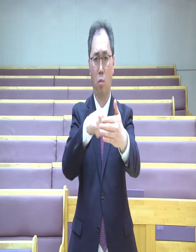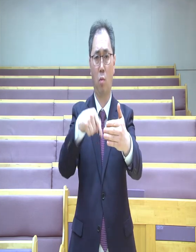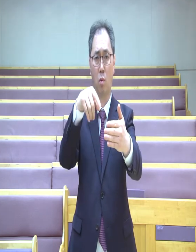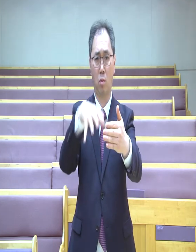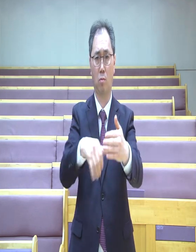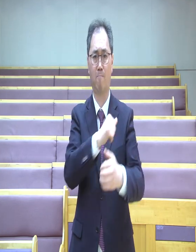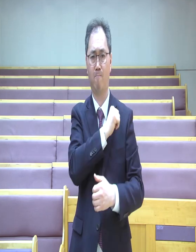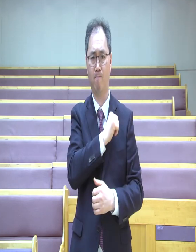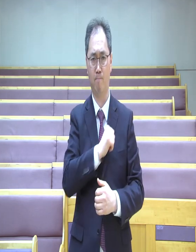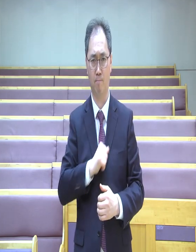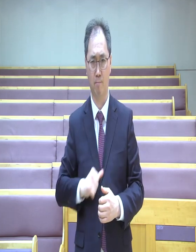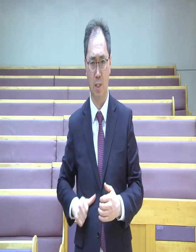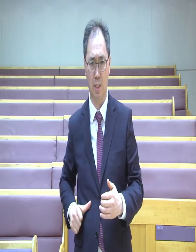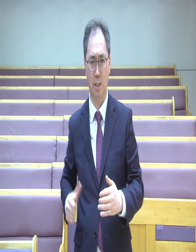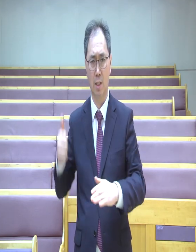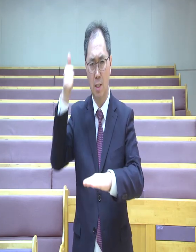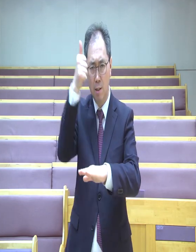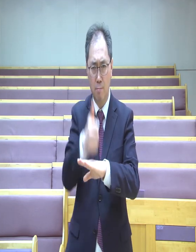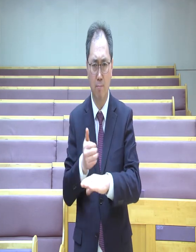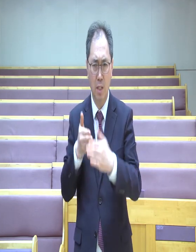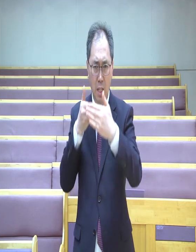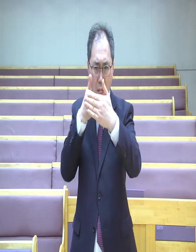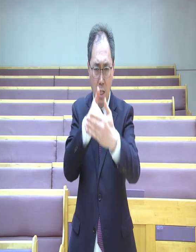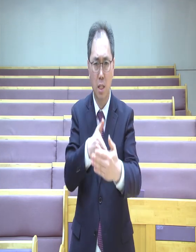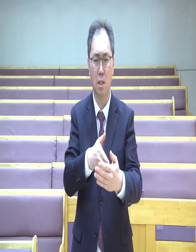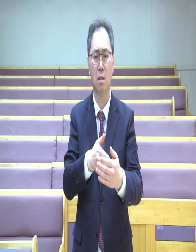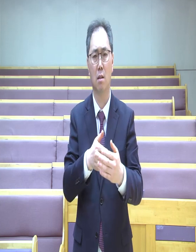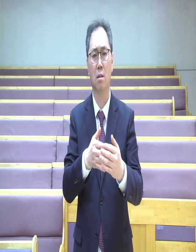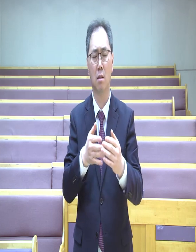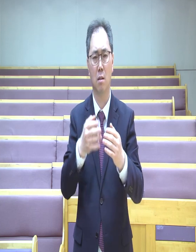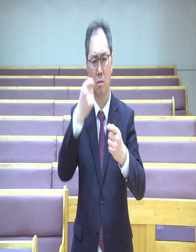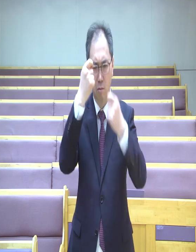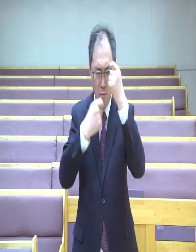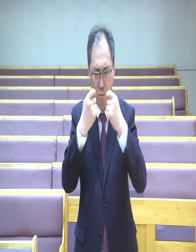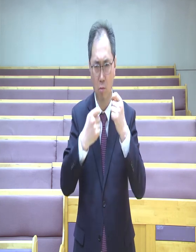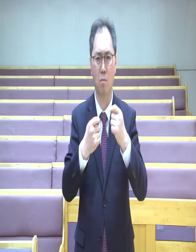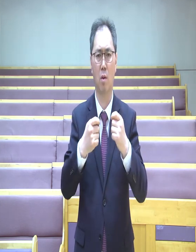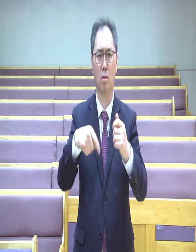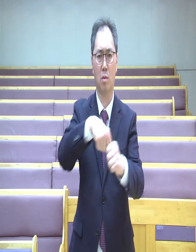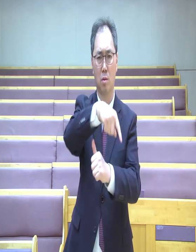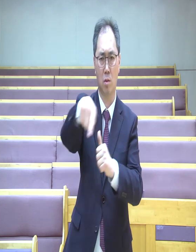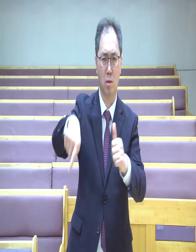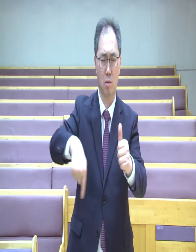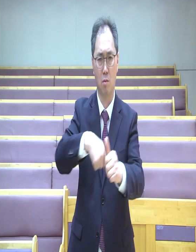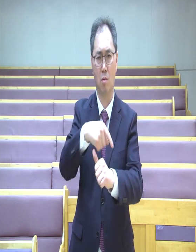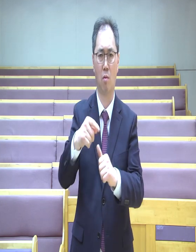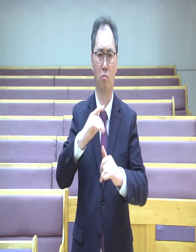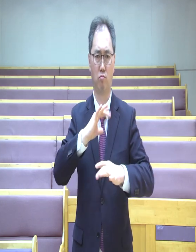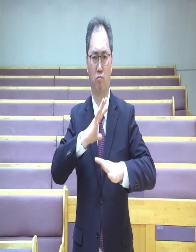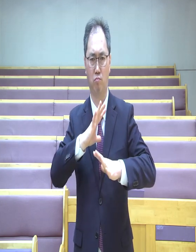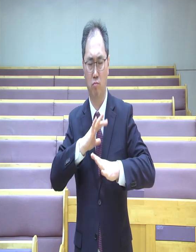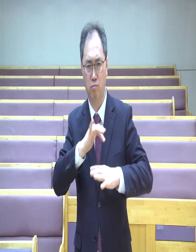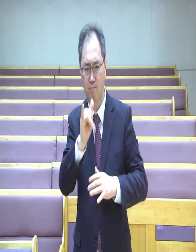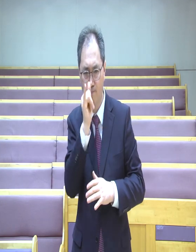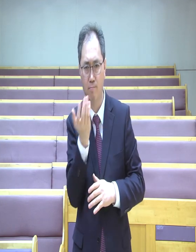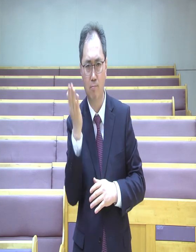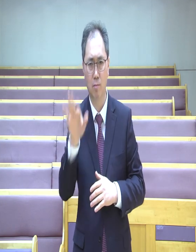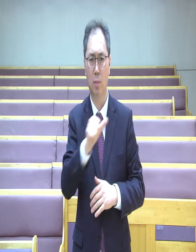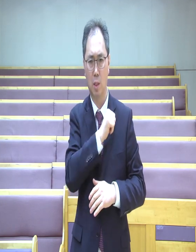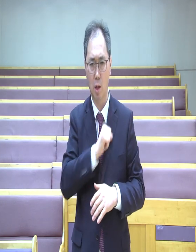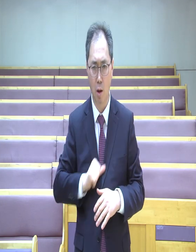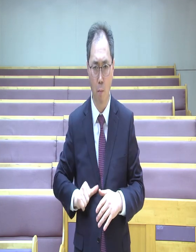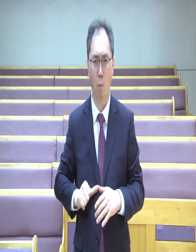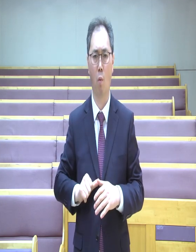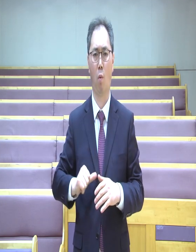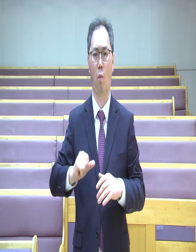십자가 처형장까지 따라와 울며 이 안타까운 상황을 가슴 아파하며 지켜보고